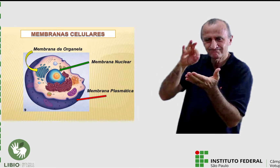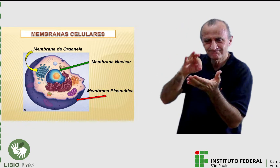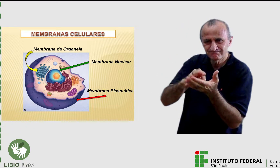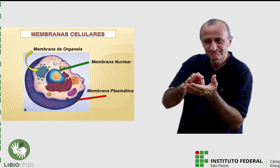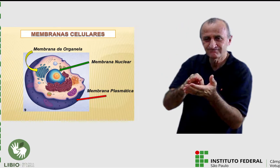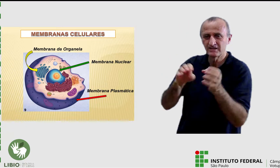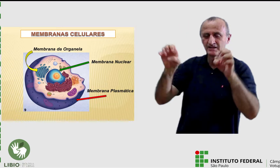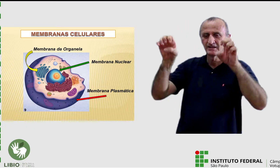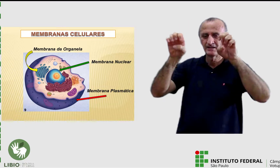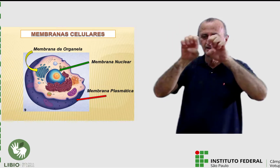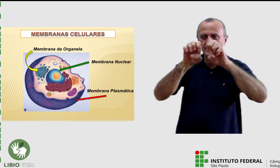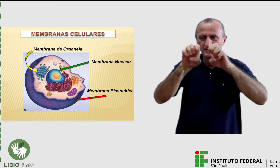verdadeiro e organelas.